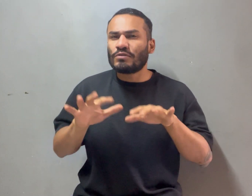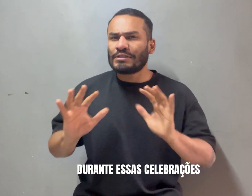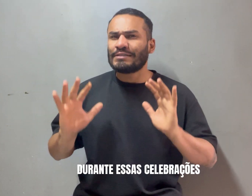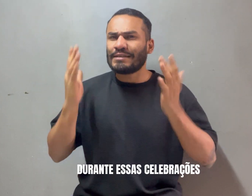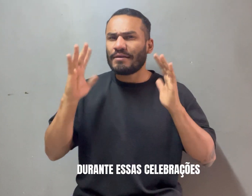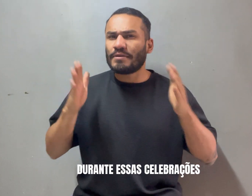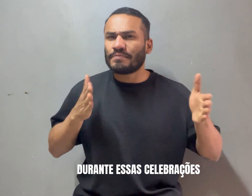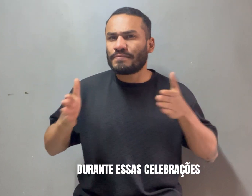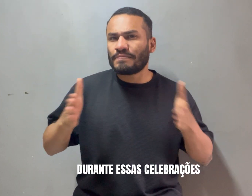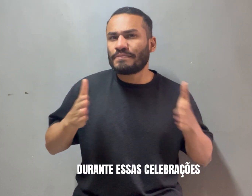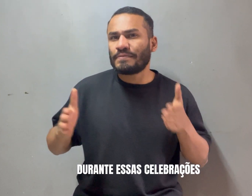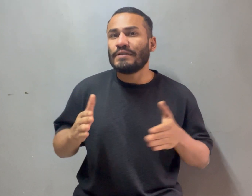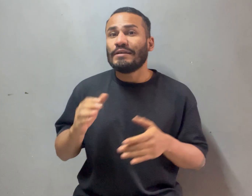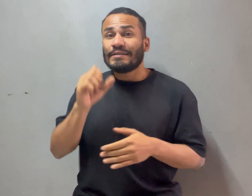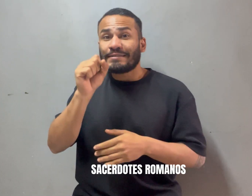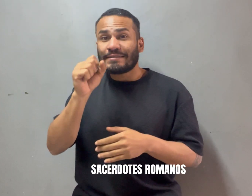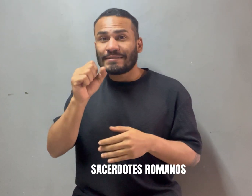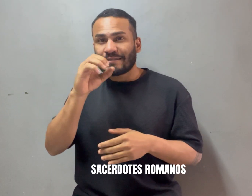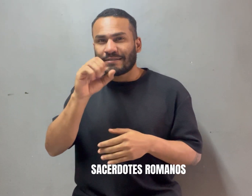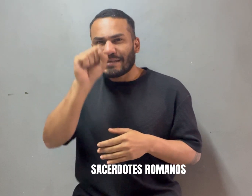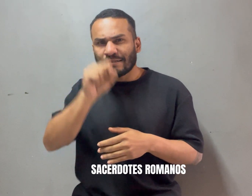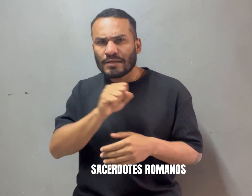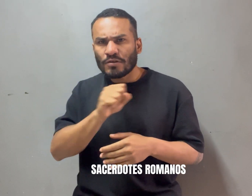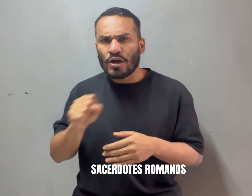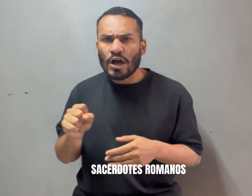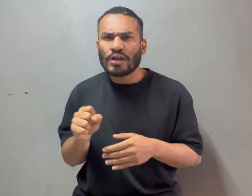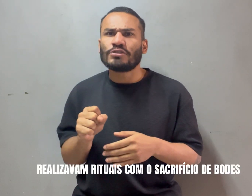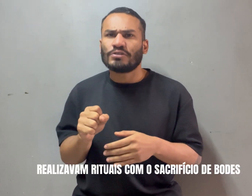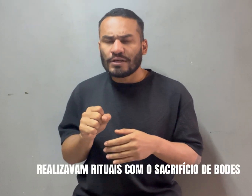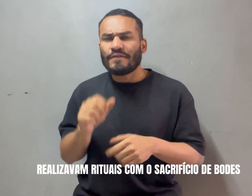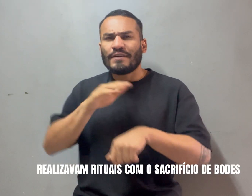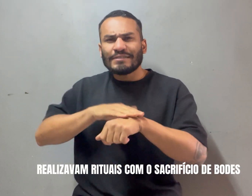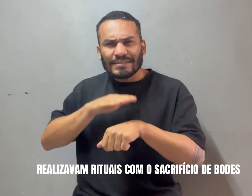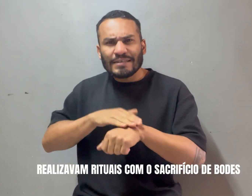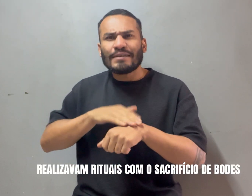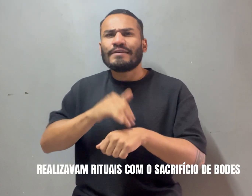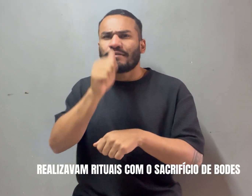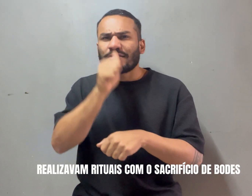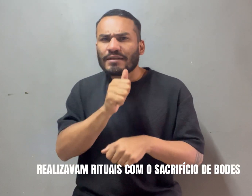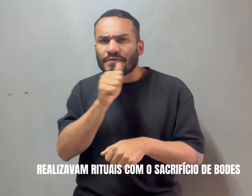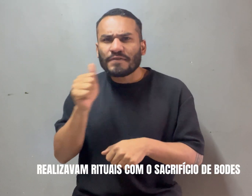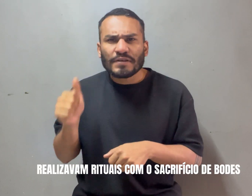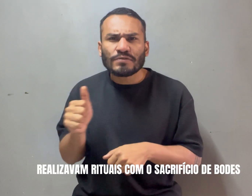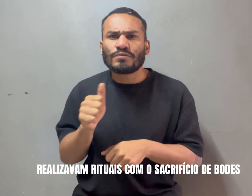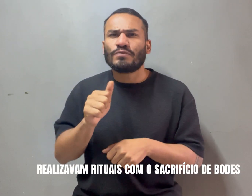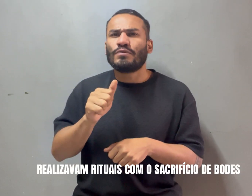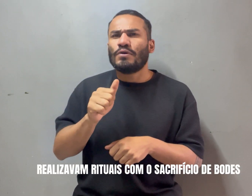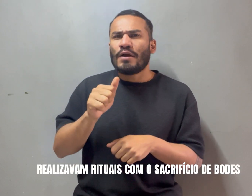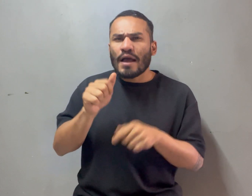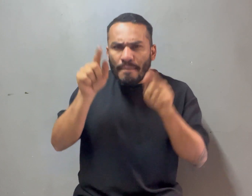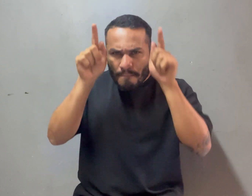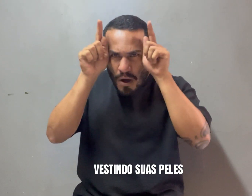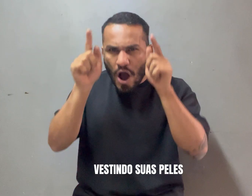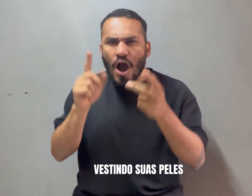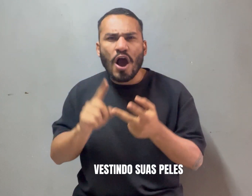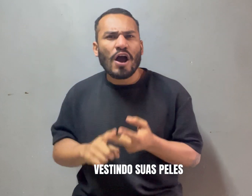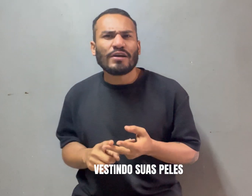Durante essas celebrações, sacerdotes romanos realizavam rituais com o sacrifício de bodes, vestindo suas